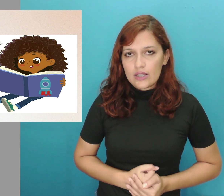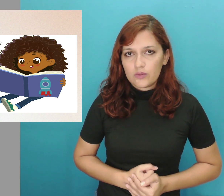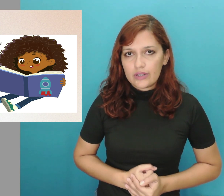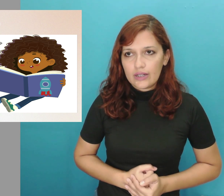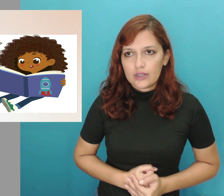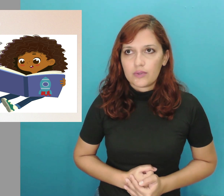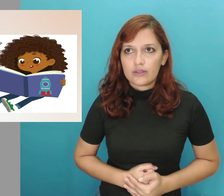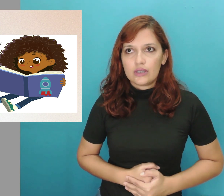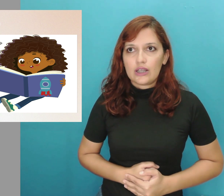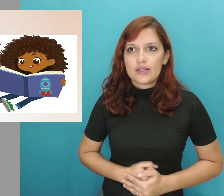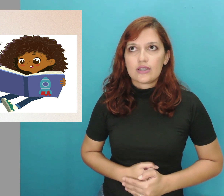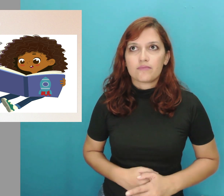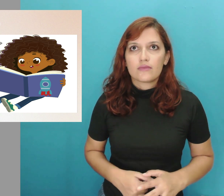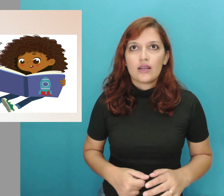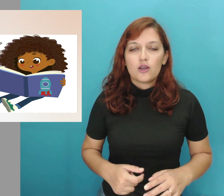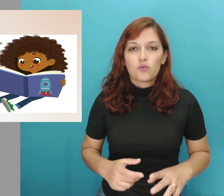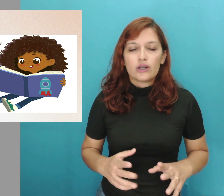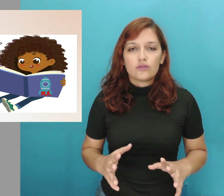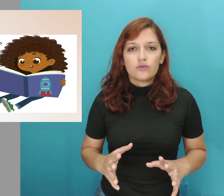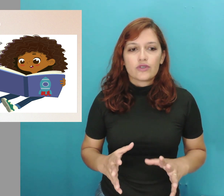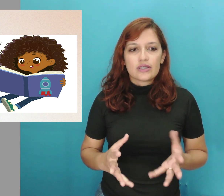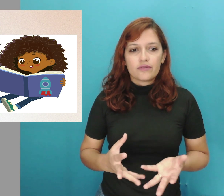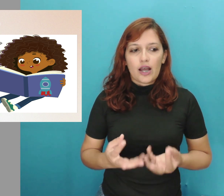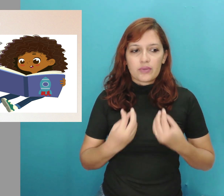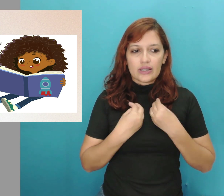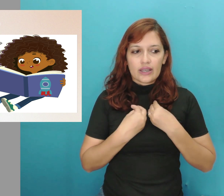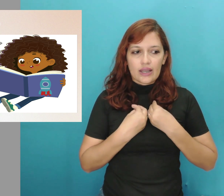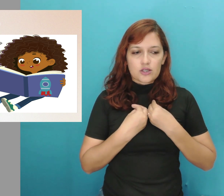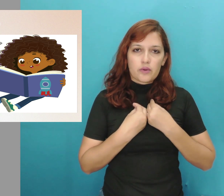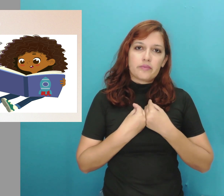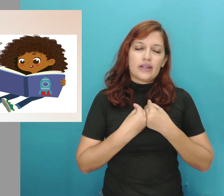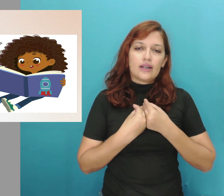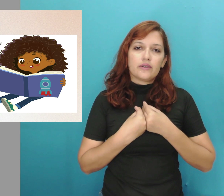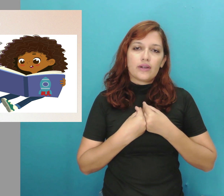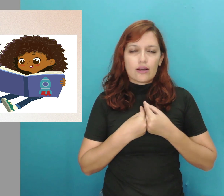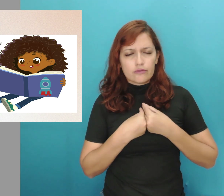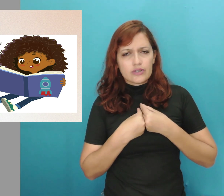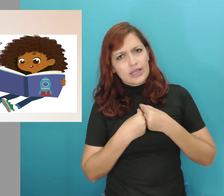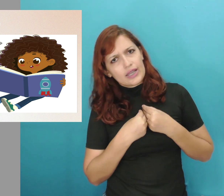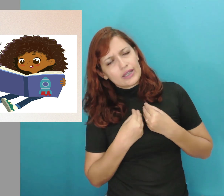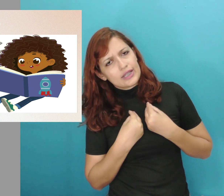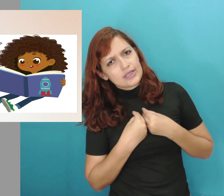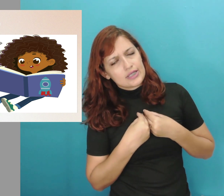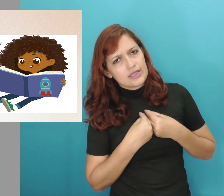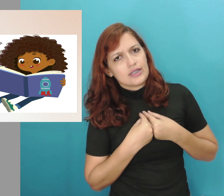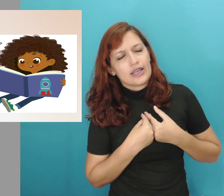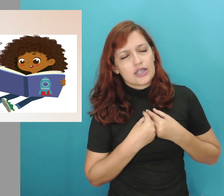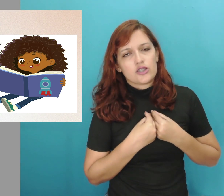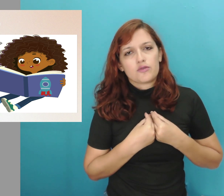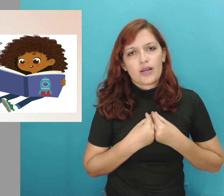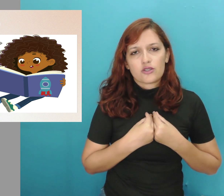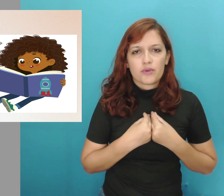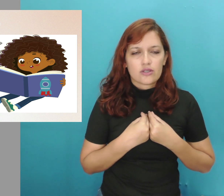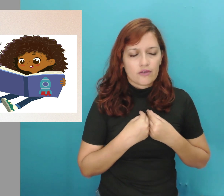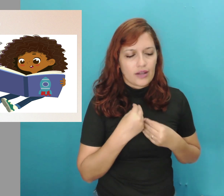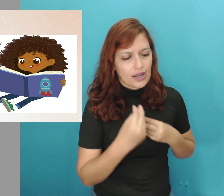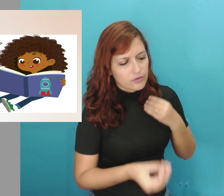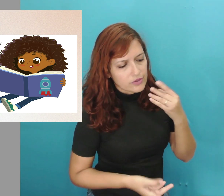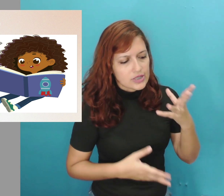outra língua. Então assim, quando você vai aprender a sua primeira língua, lá quando você é criancinha, né, que seus pais começam a falar com você e